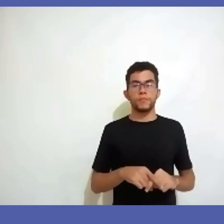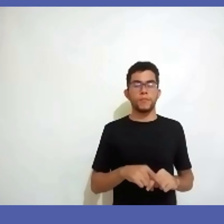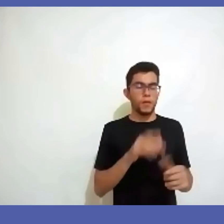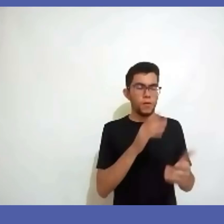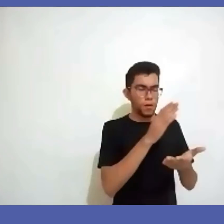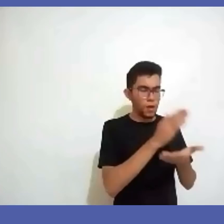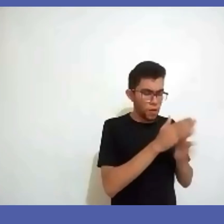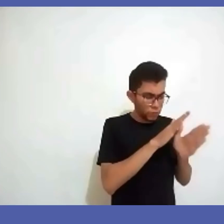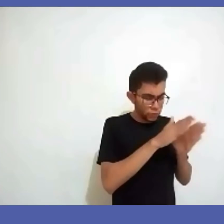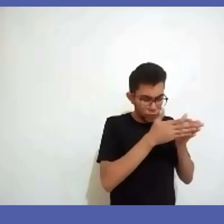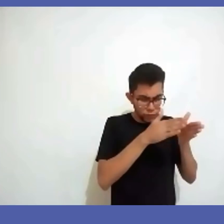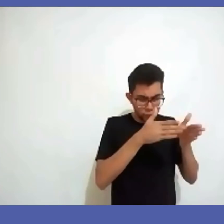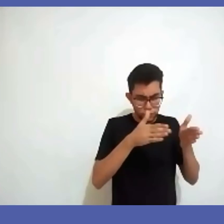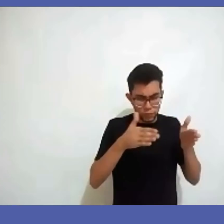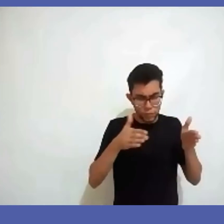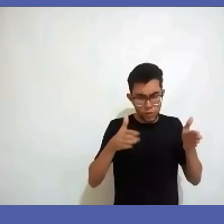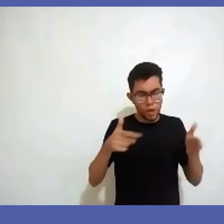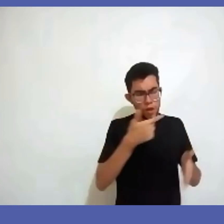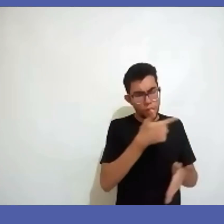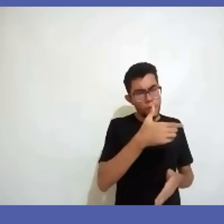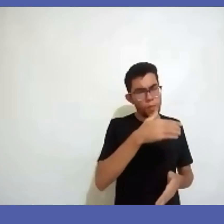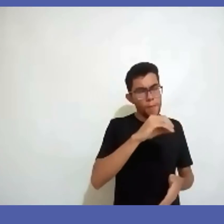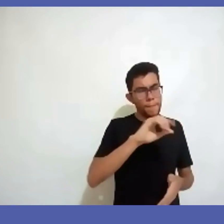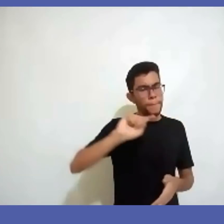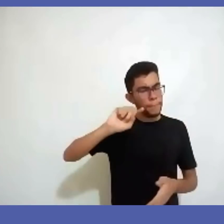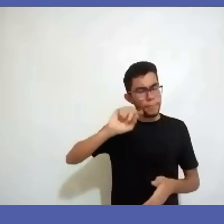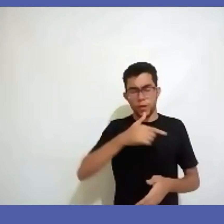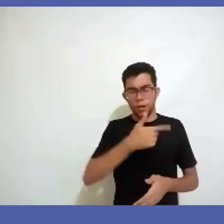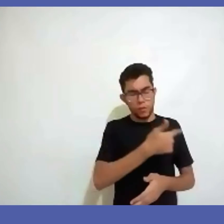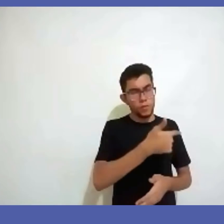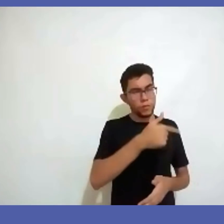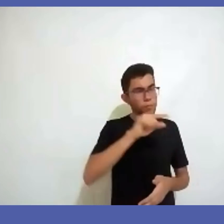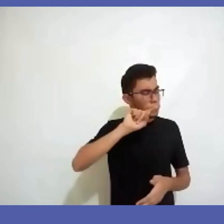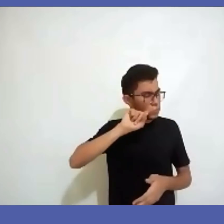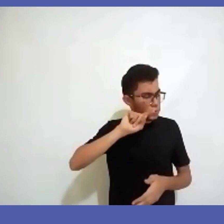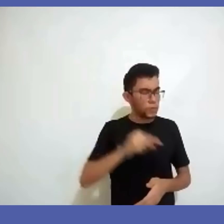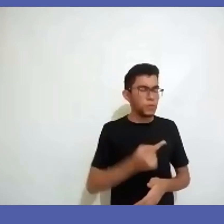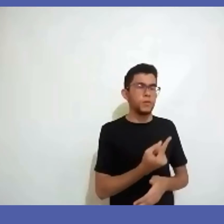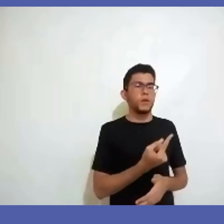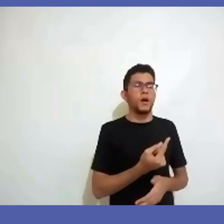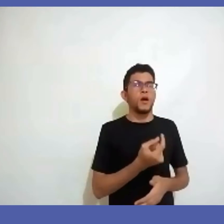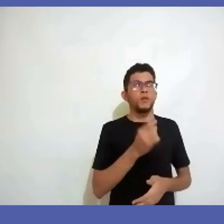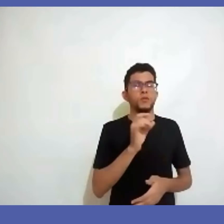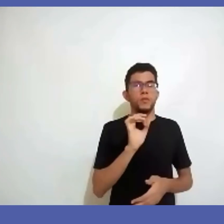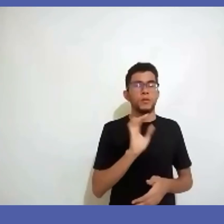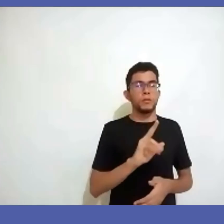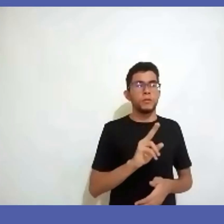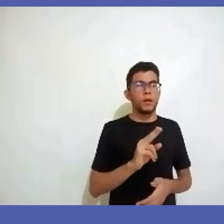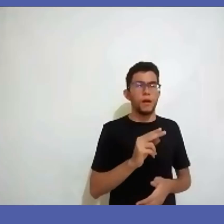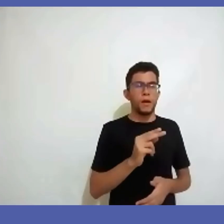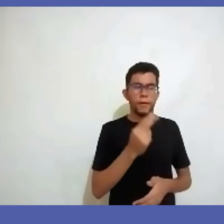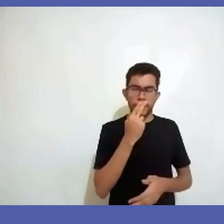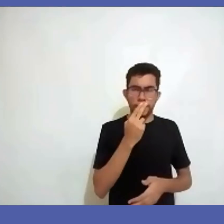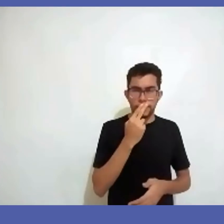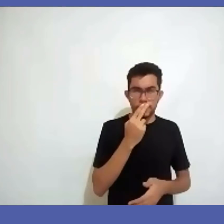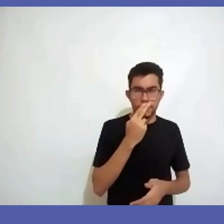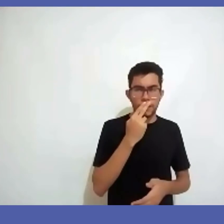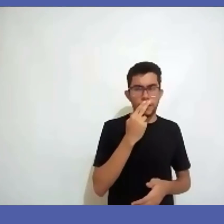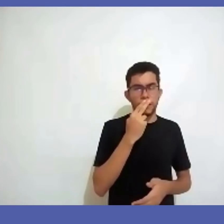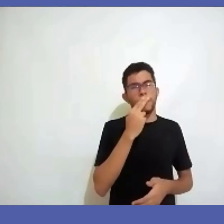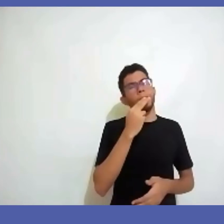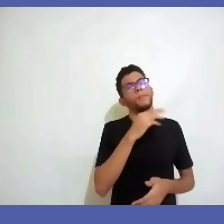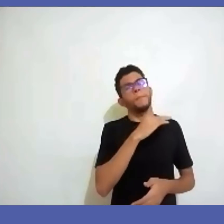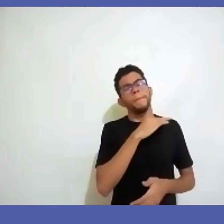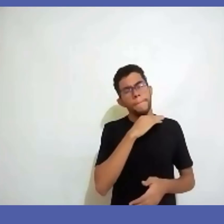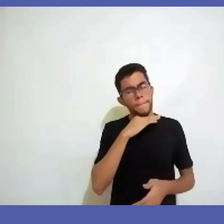esses 2000 anos, irmãos, eles sofreram muito. Só nas mãos do Hitler 6 milhões de judeus morreram. Então eles sofreram